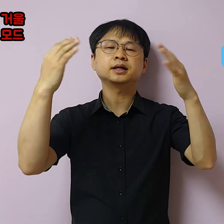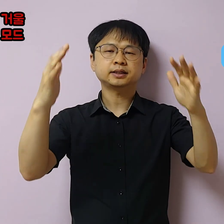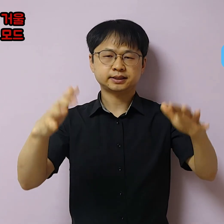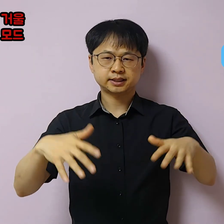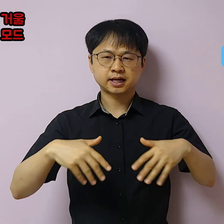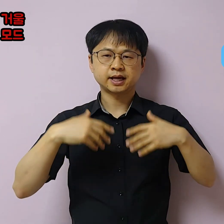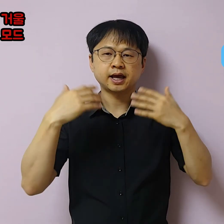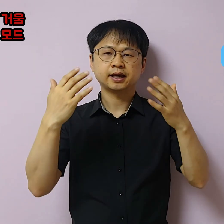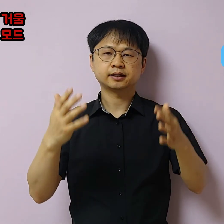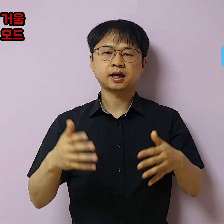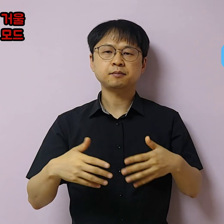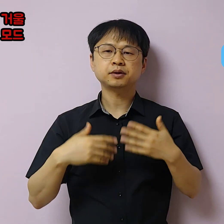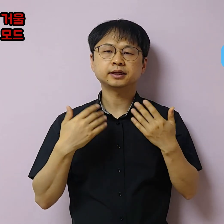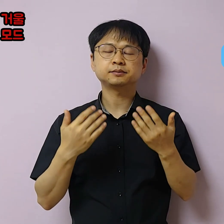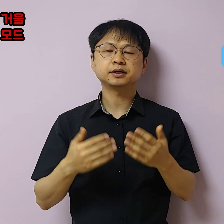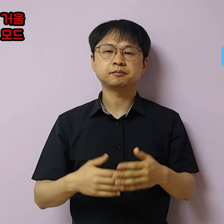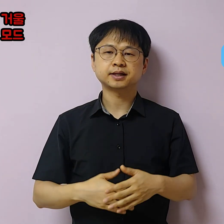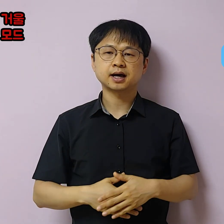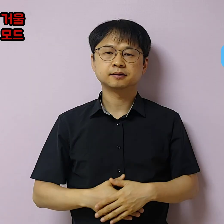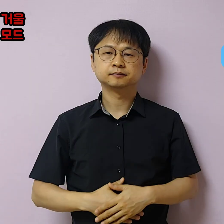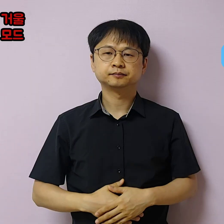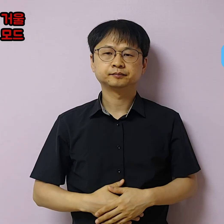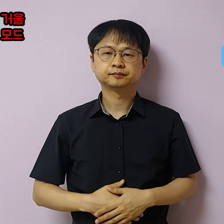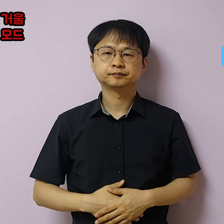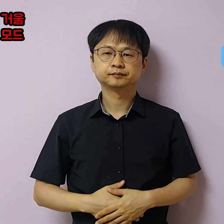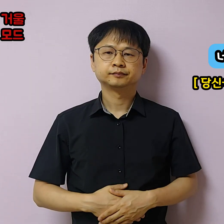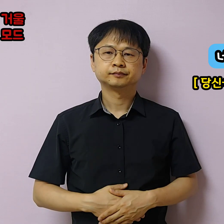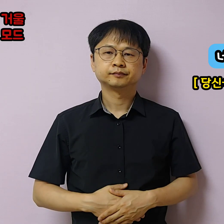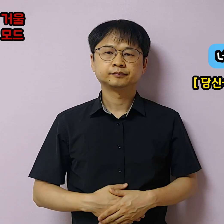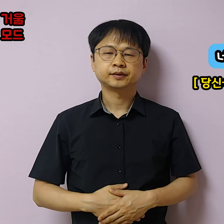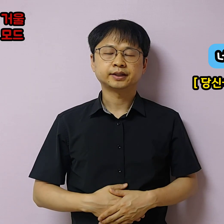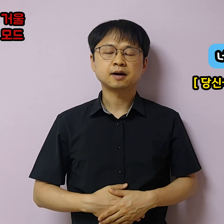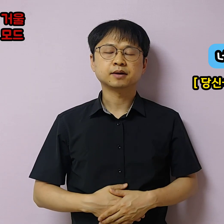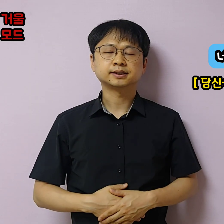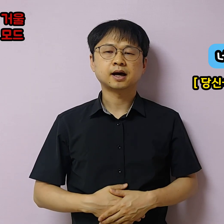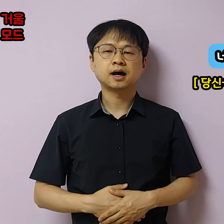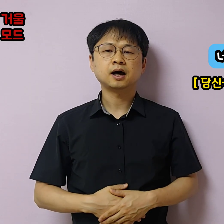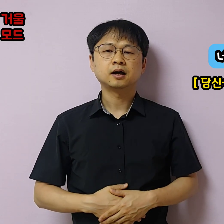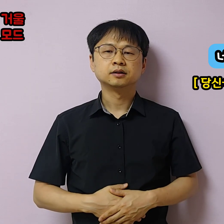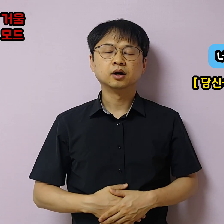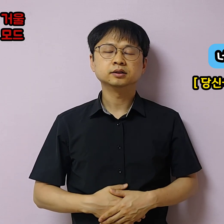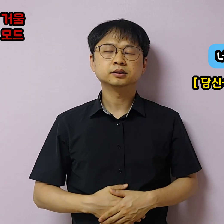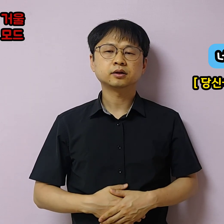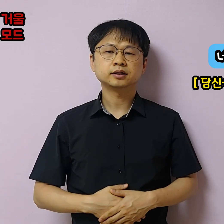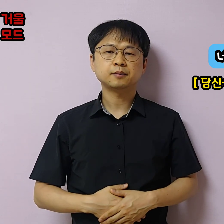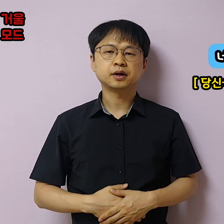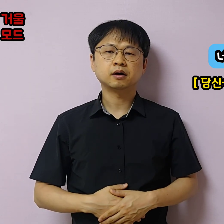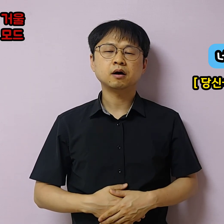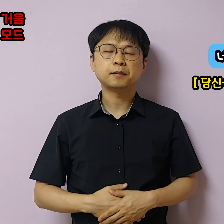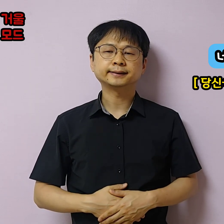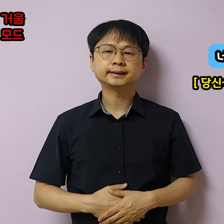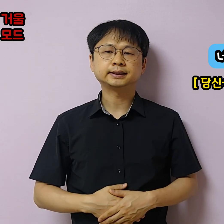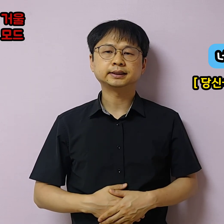바람이 지나네 이렇게 표현하시면 됩니다. 네, 다음 가사 너는 떠나며 마치